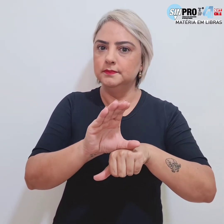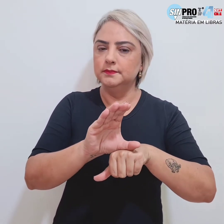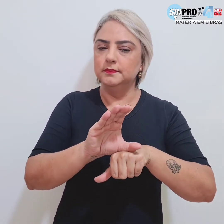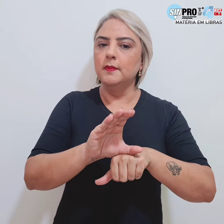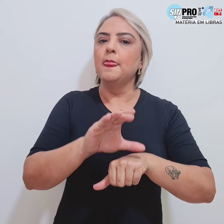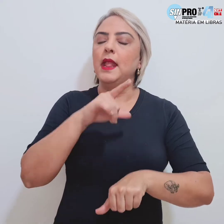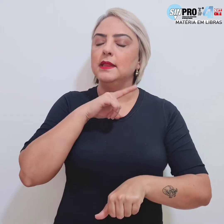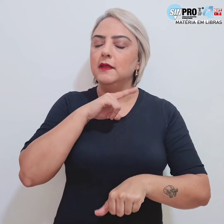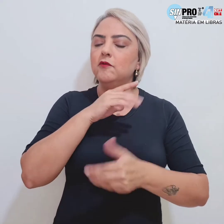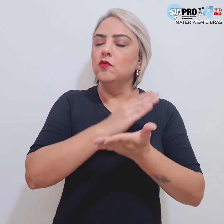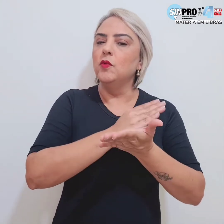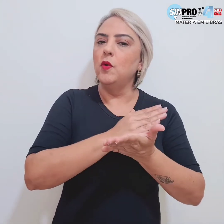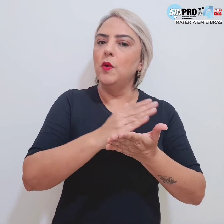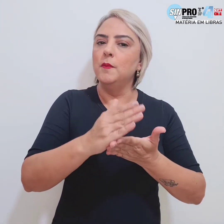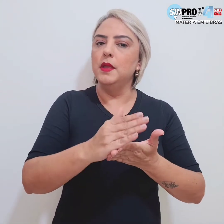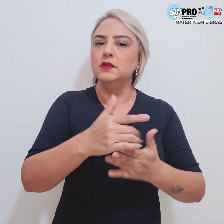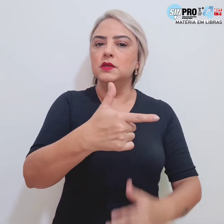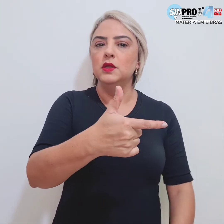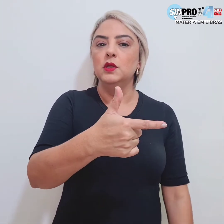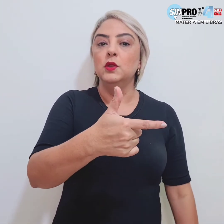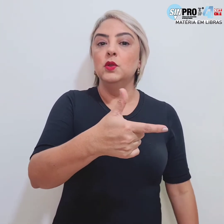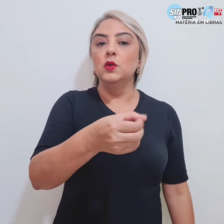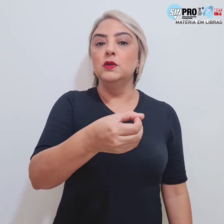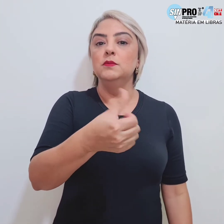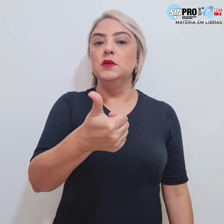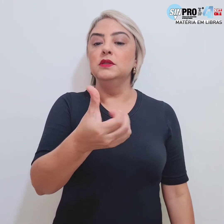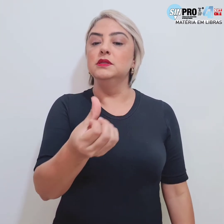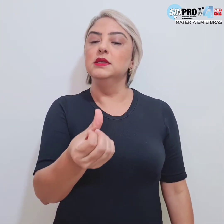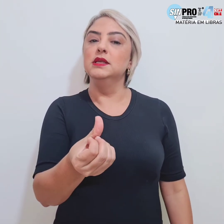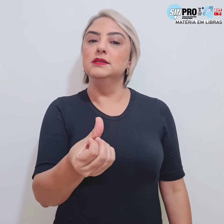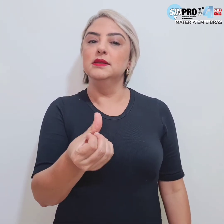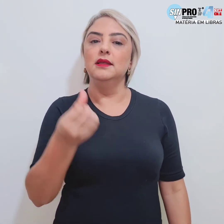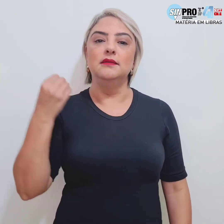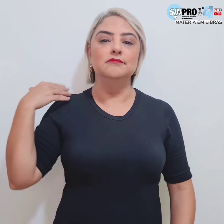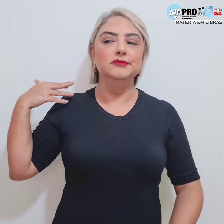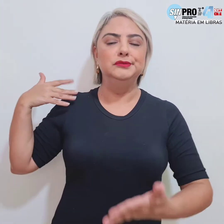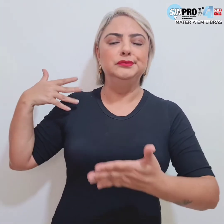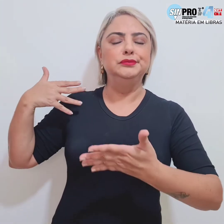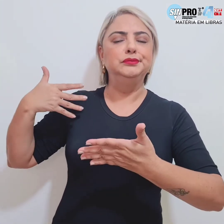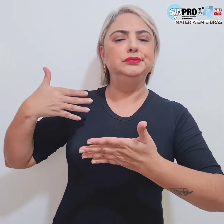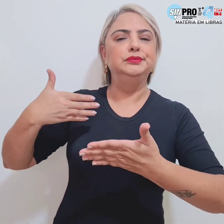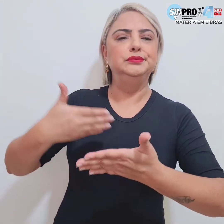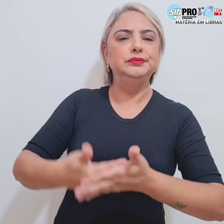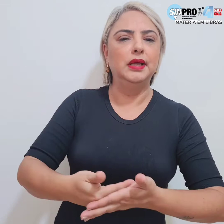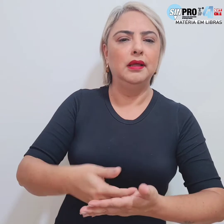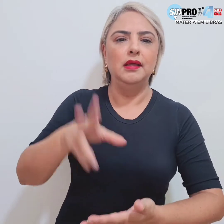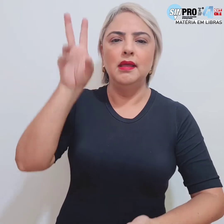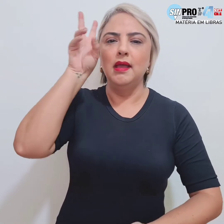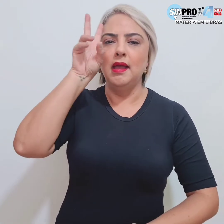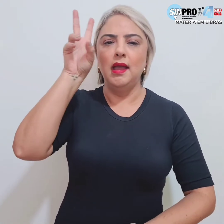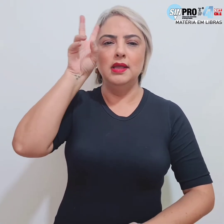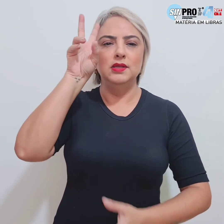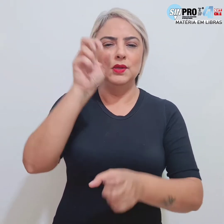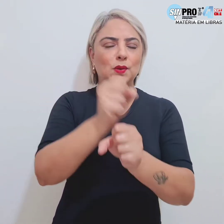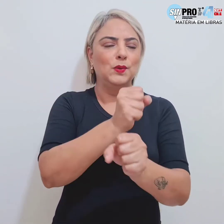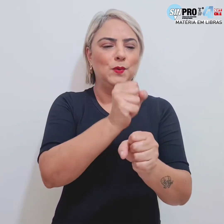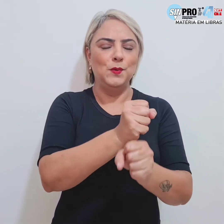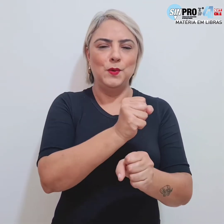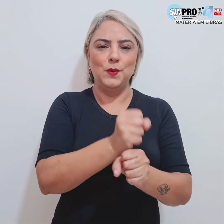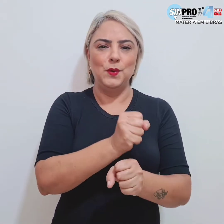teve início em 2016. De lá para cá, a história se constrói de forma